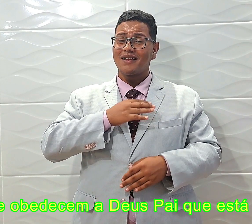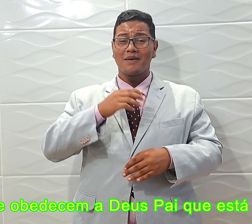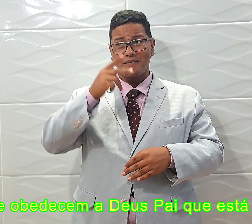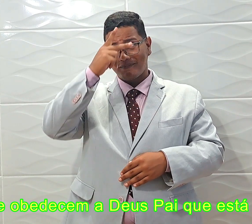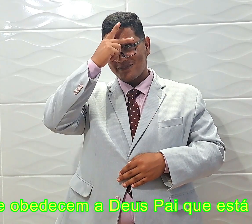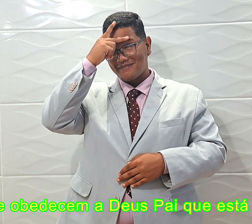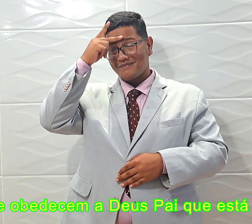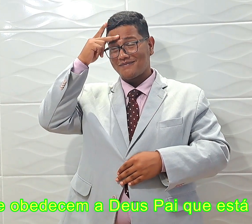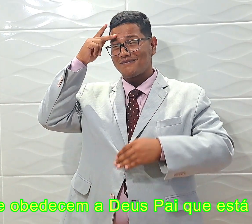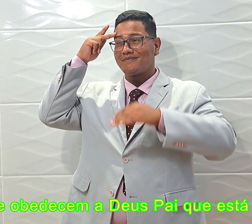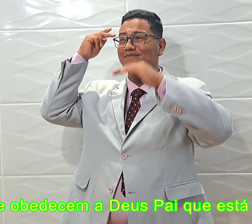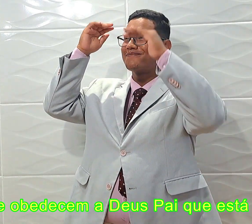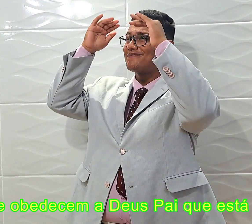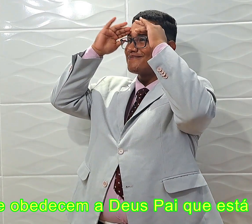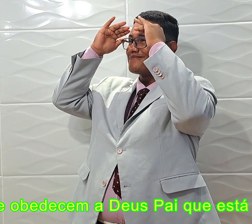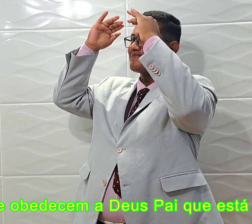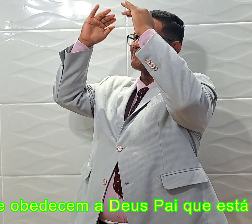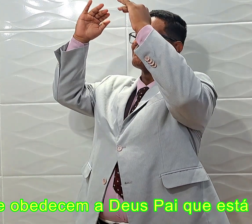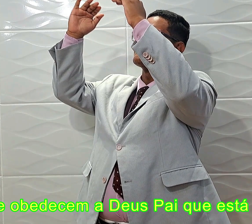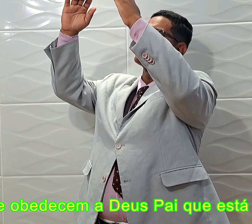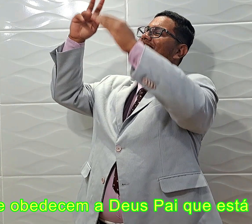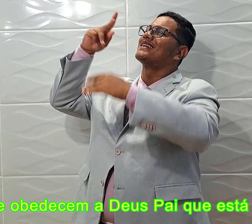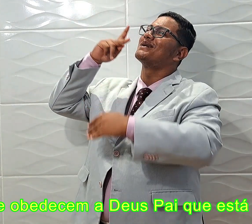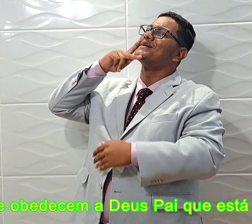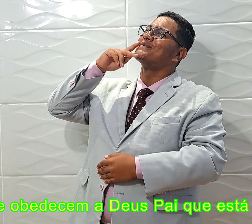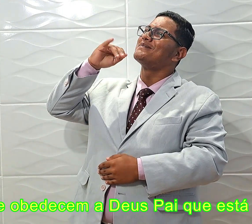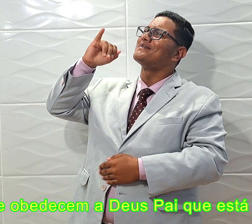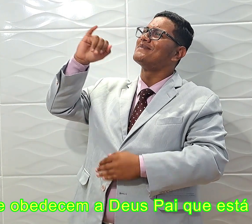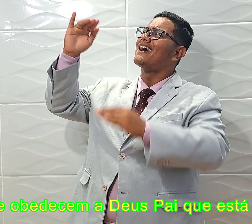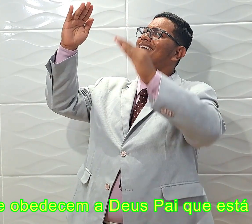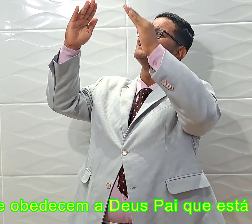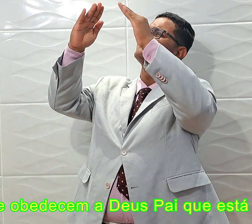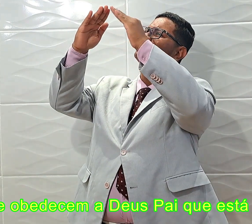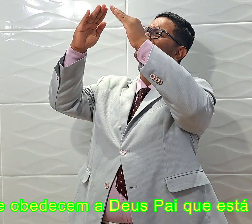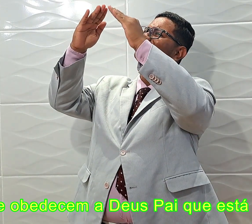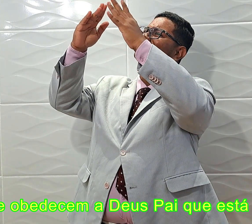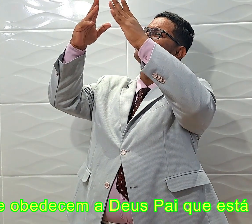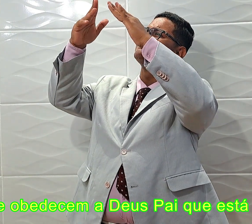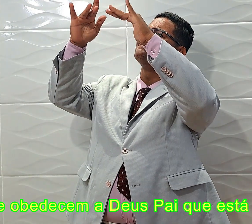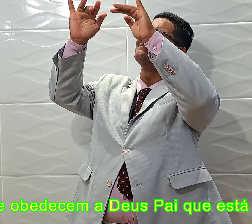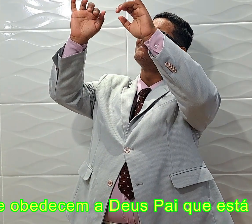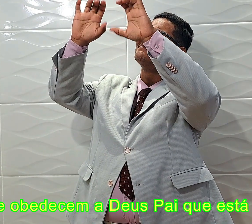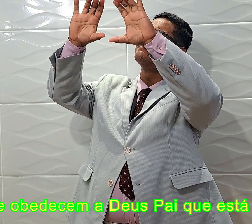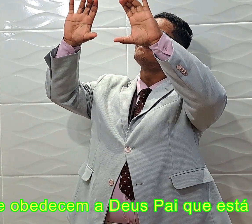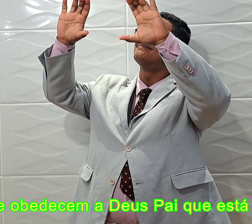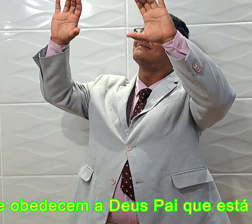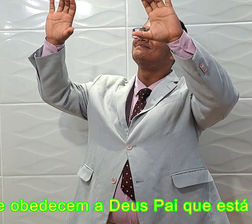Aqueles que obedecem a Deus Pai Que está